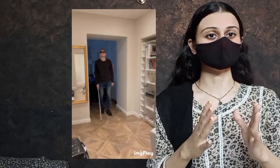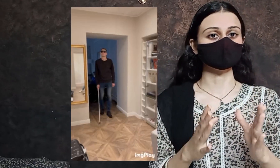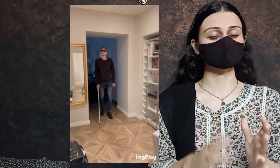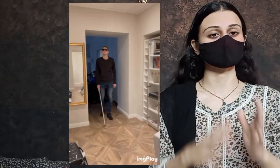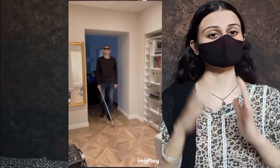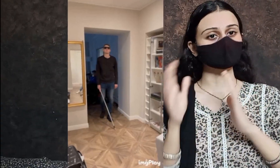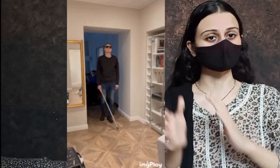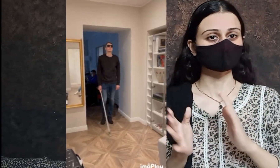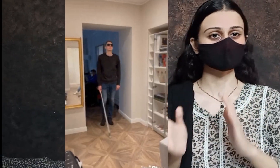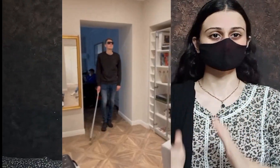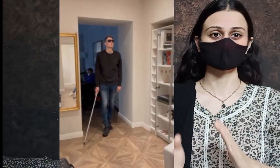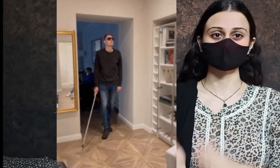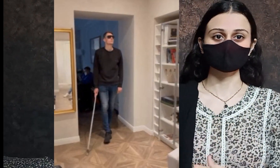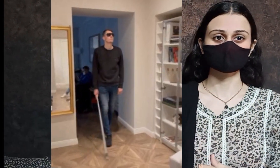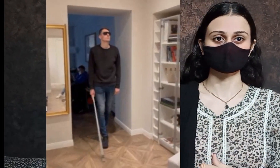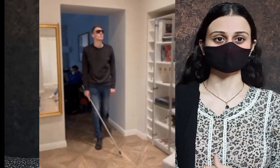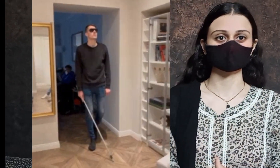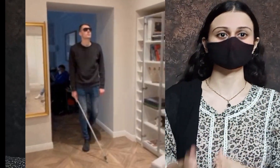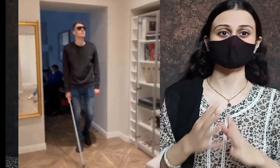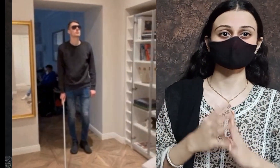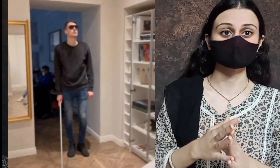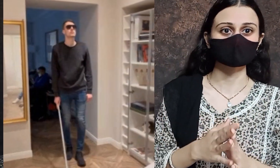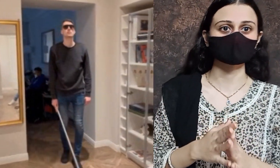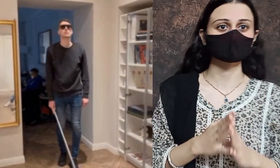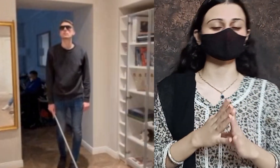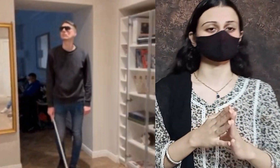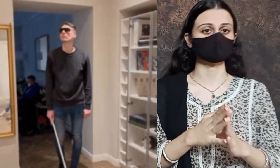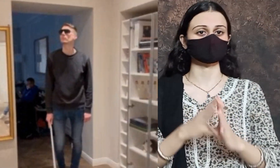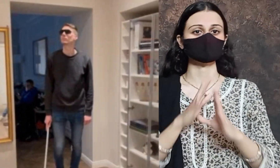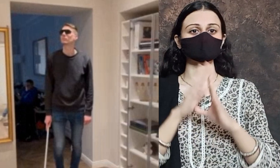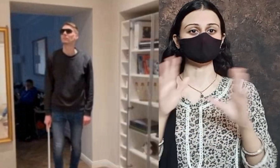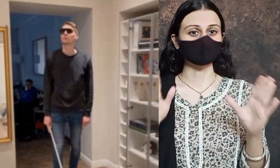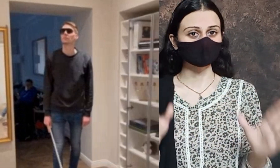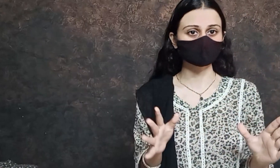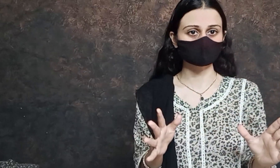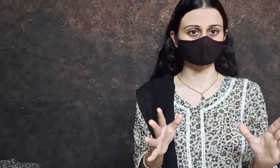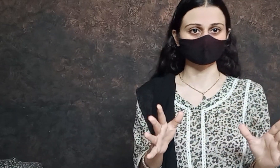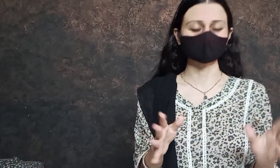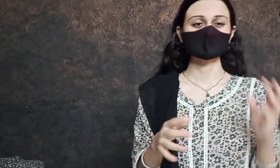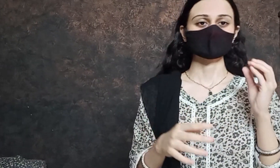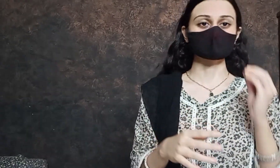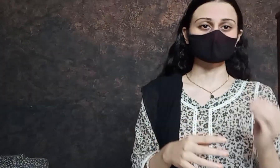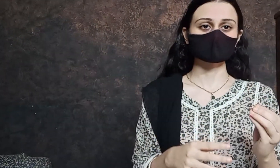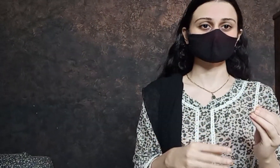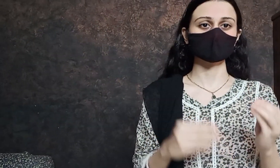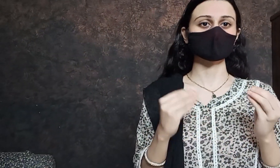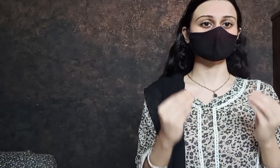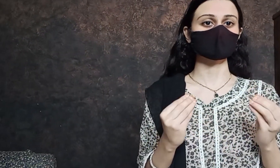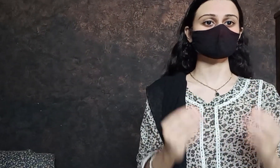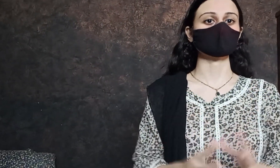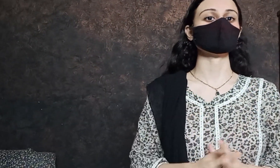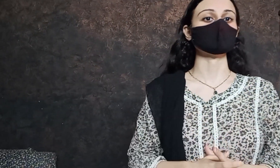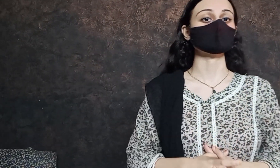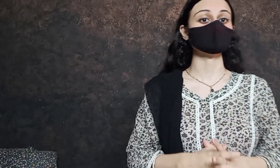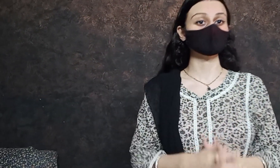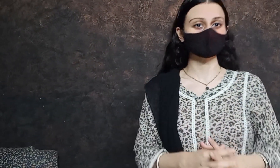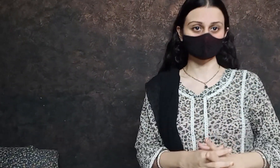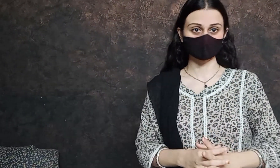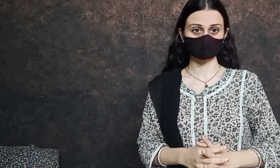रात में ही जो है वो दिखना बंद हो चुका है तो आपको लग रहा है कि आप जो है वो बिल्कुल ब्लाइंड हो चुके हो सो इसका मतलब है आप में विटामिन ए की डेफिशिएंसी